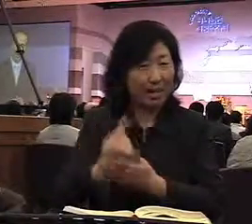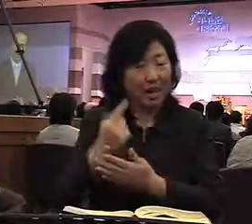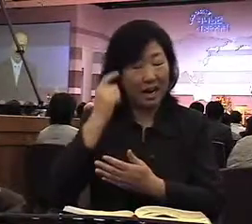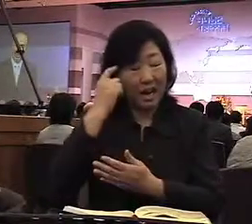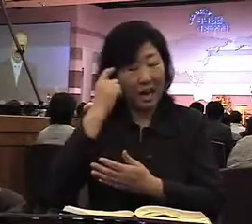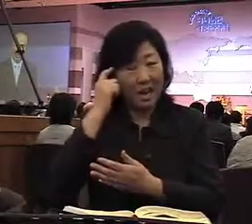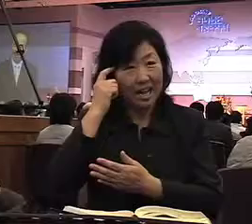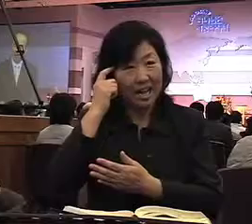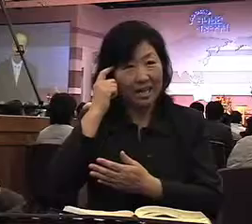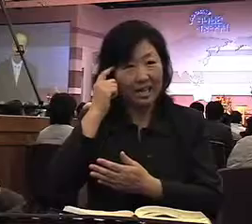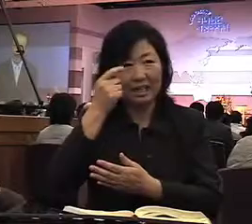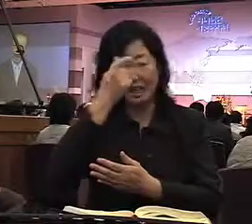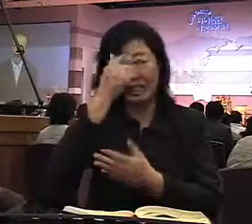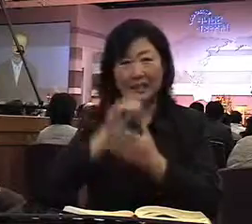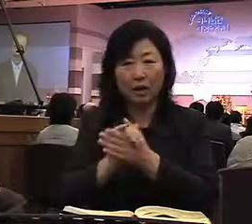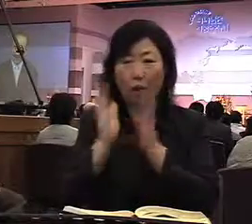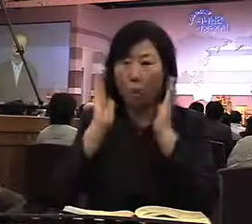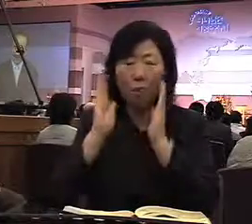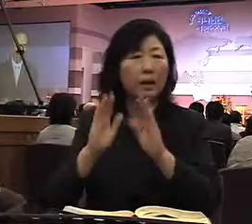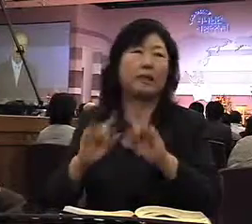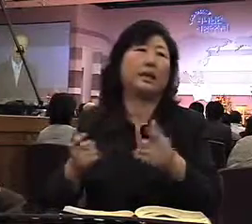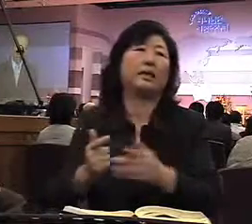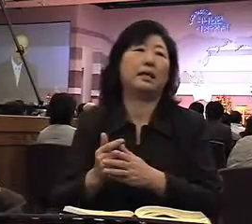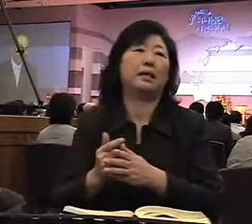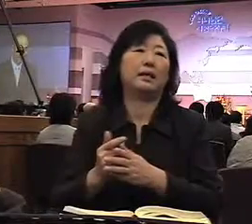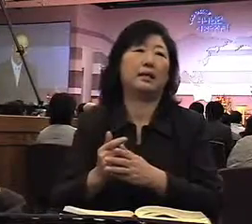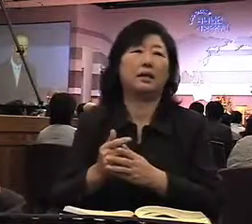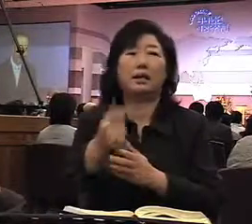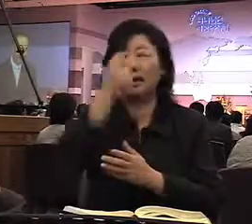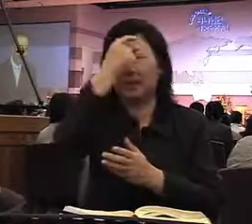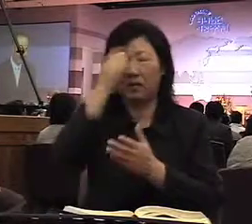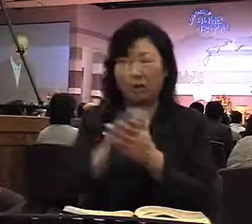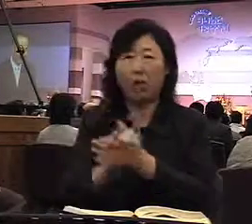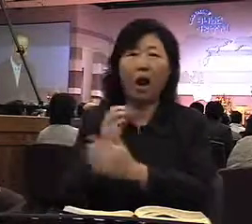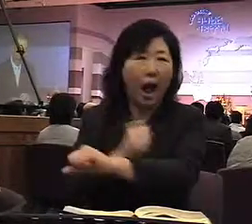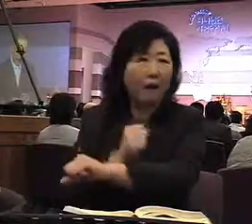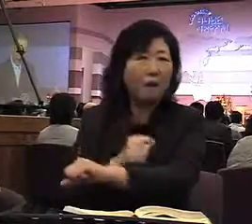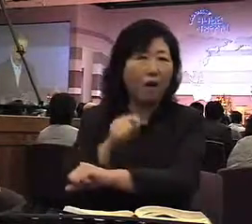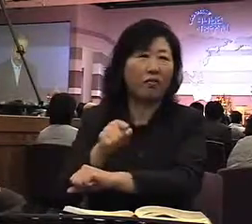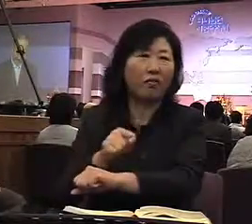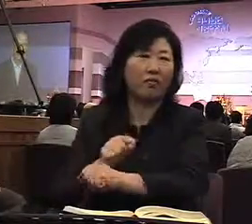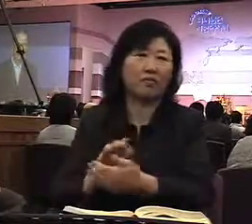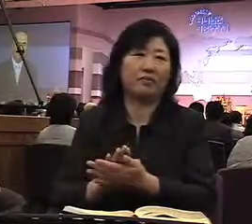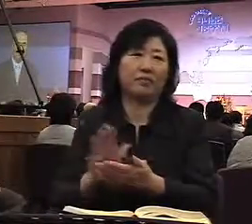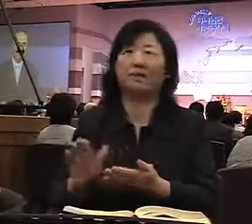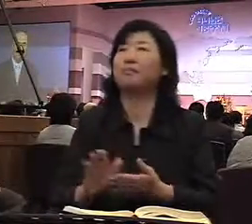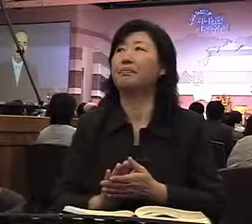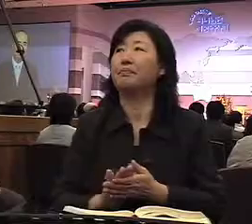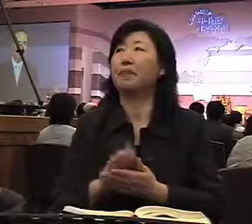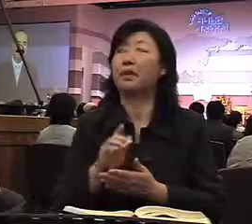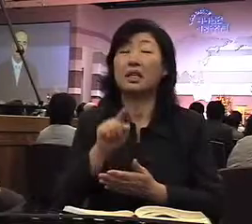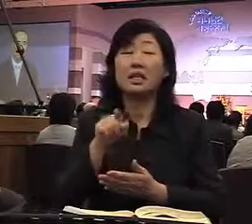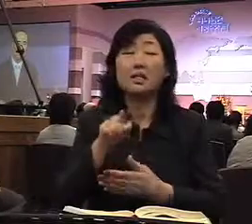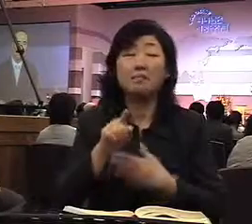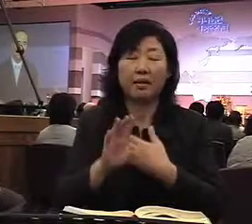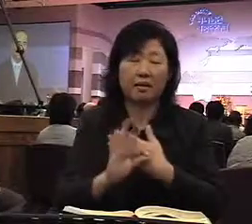그렇죠. 기도는 공부하는 게 아닙니다. 기도는 하는 거죠. 그렇죠? 예. 그렇지만